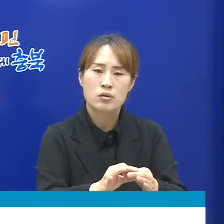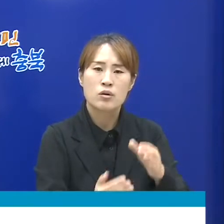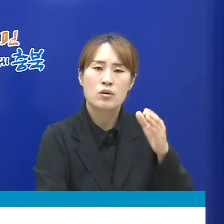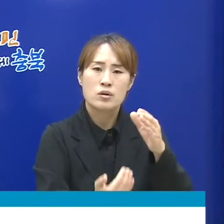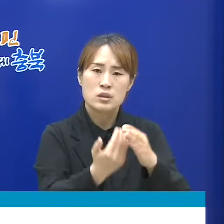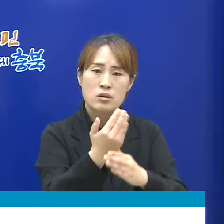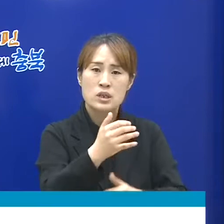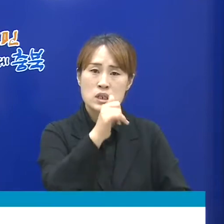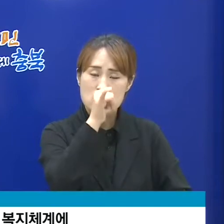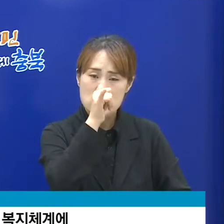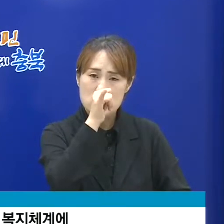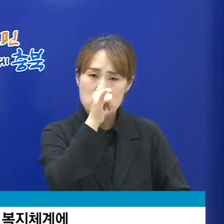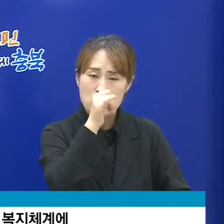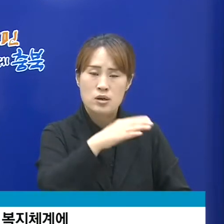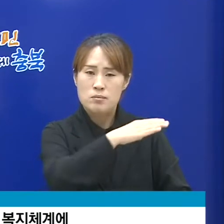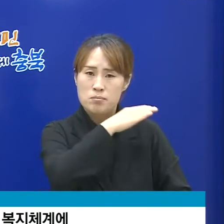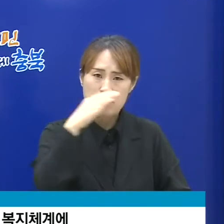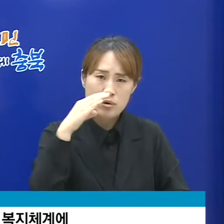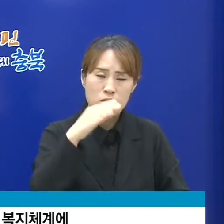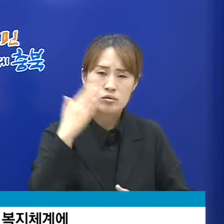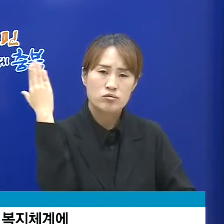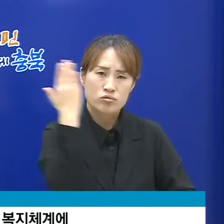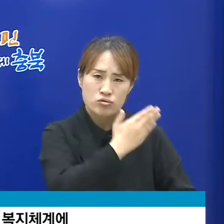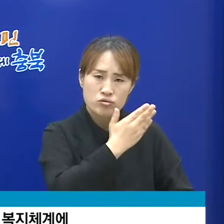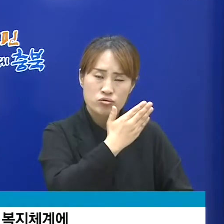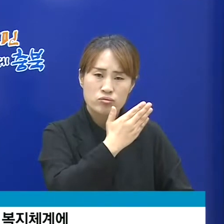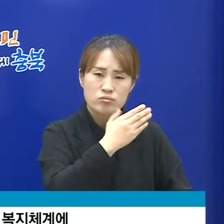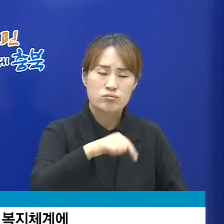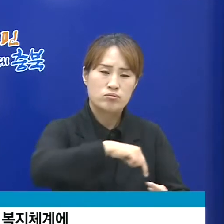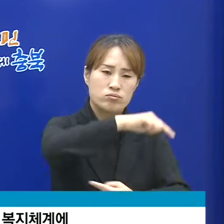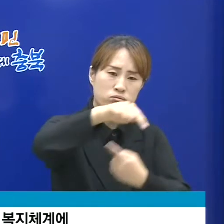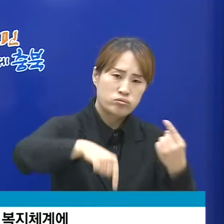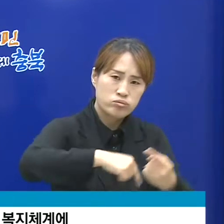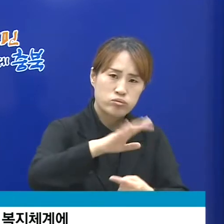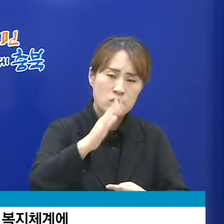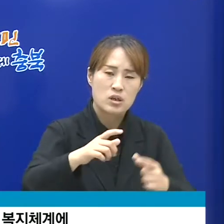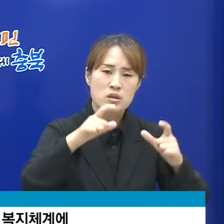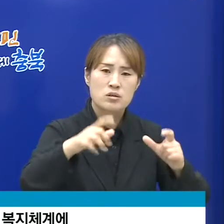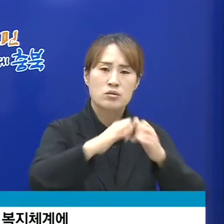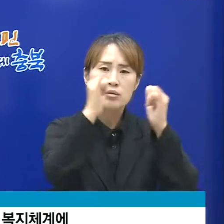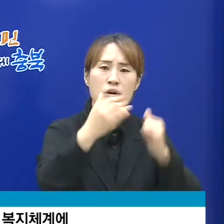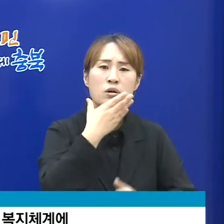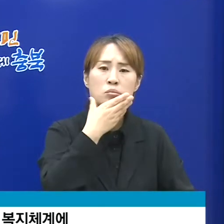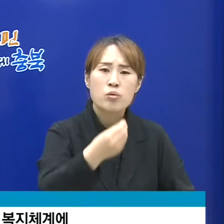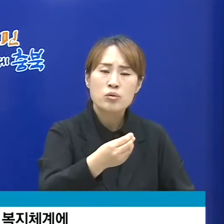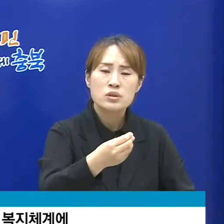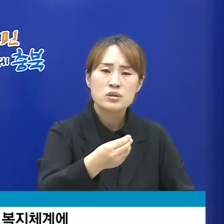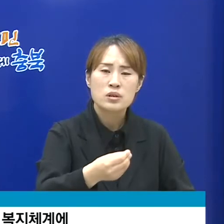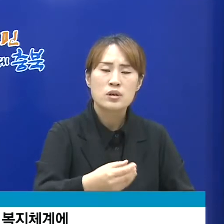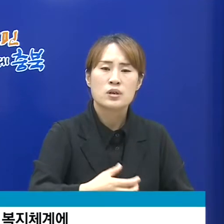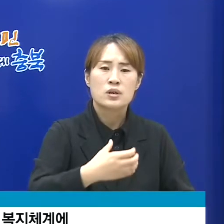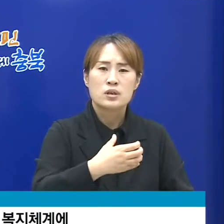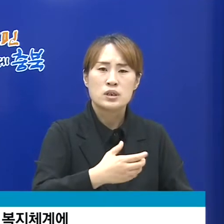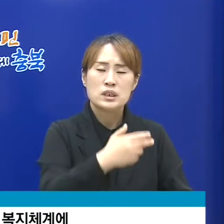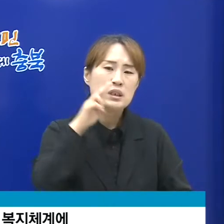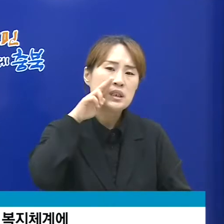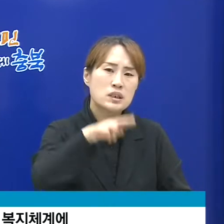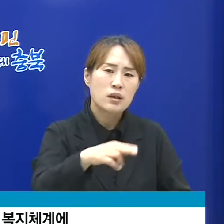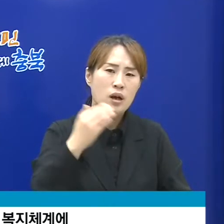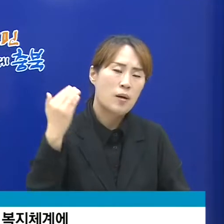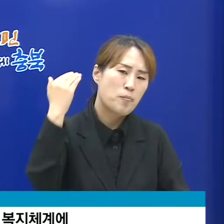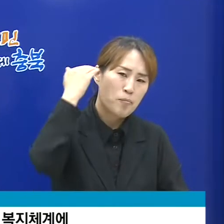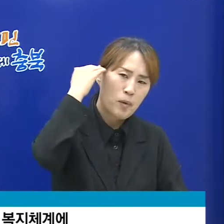계속적으로 발생되어 공정하고 투명하게 운영돼야 할 지역사회복지 체계에 심각한